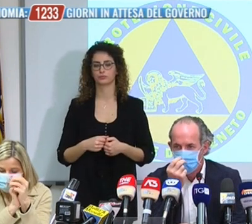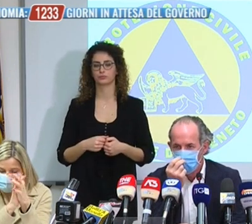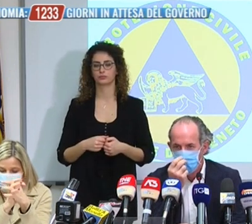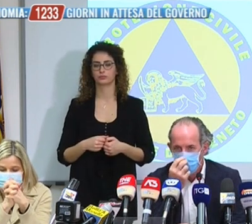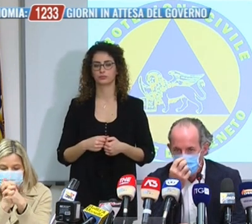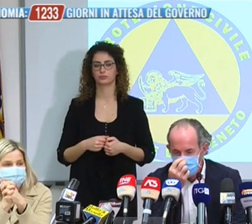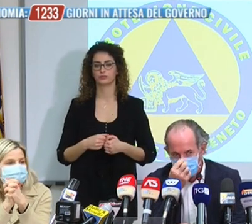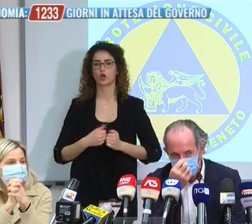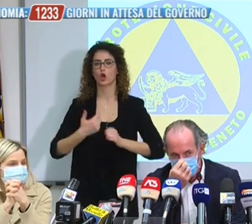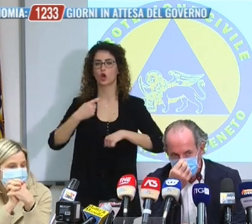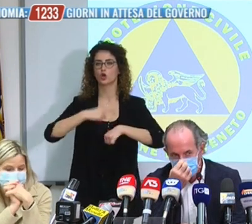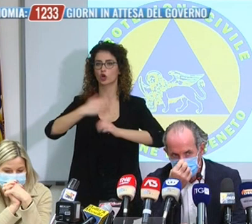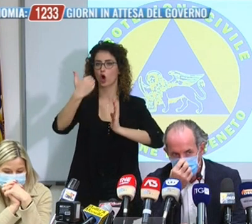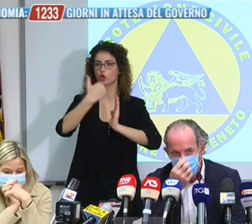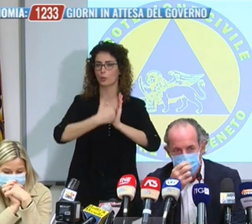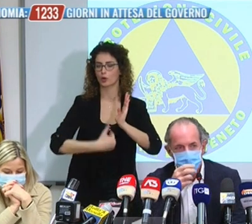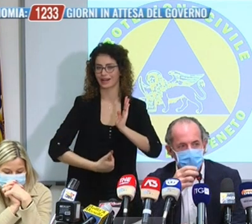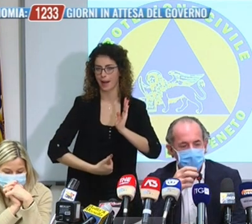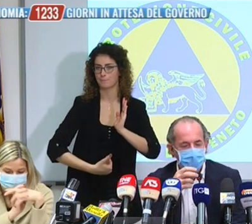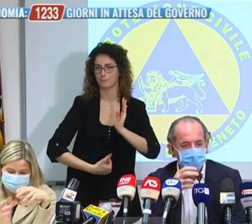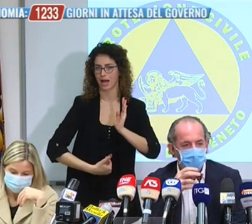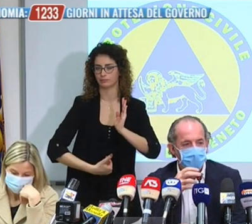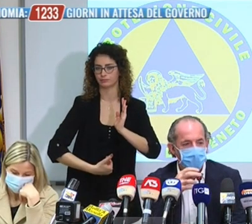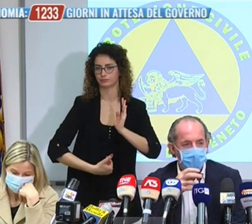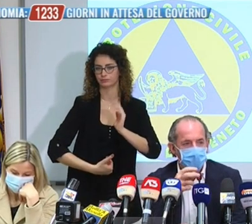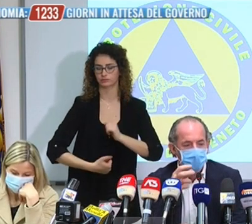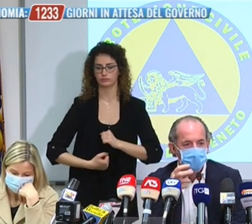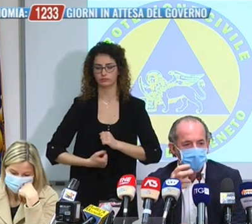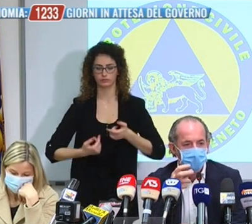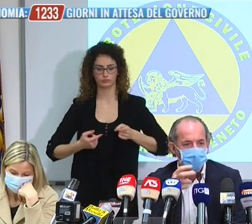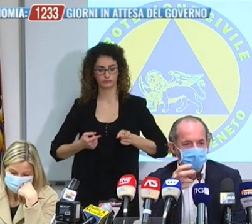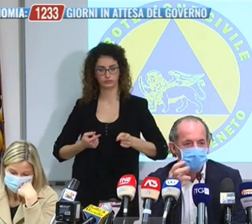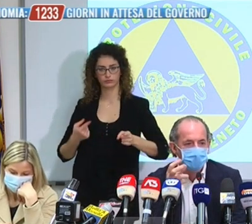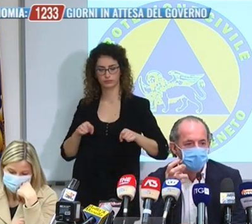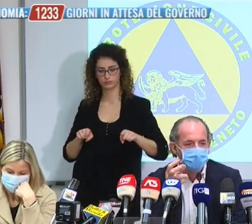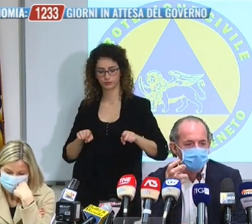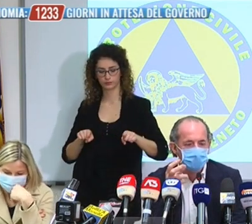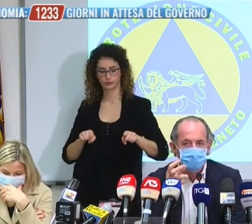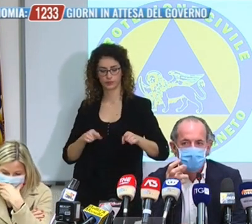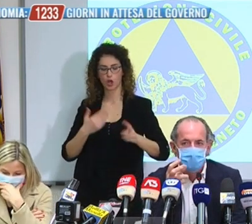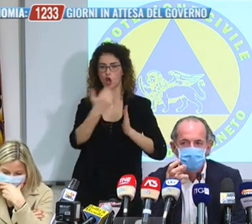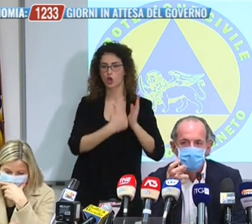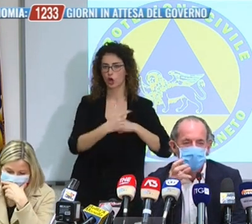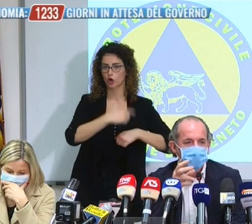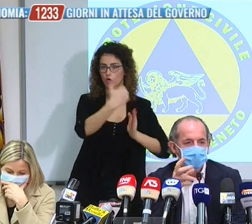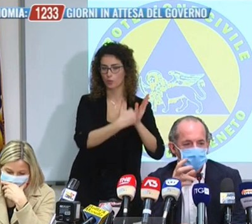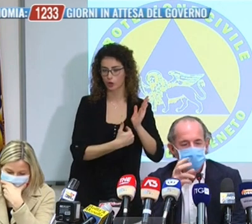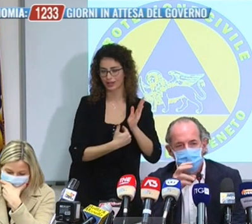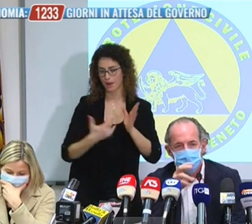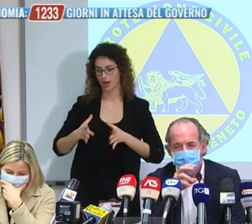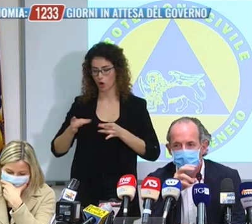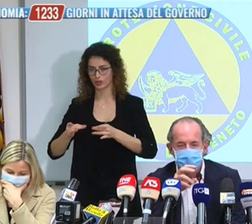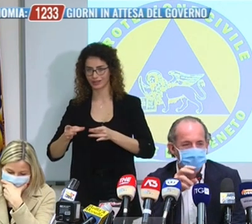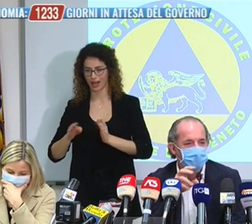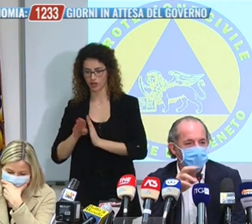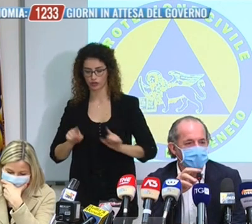un cronoprogramma che viaggerà, diciamo, parallelamente all'andamento del contagio. Cioè, pensate solo che